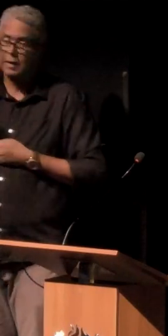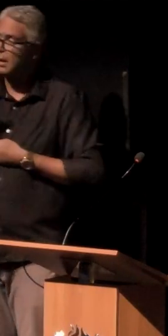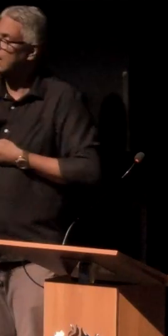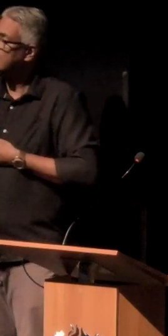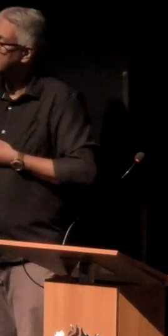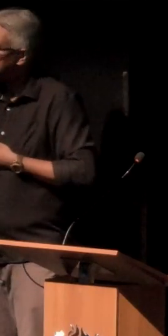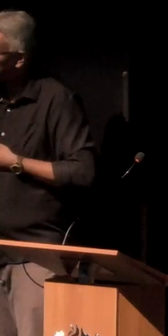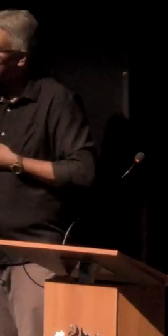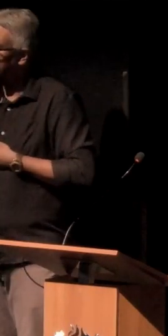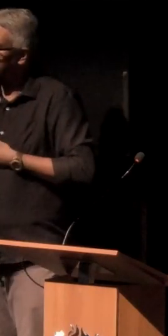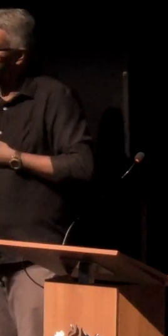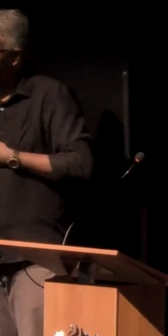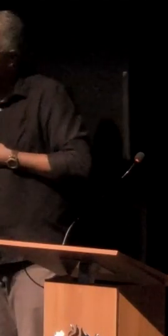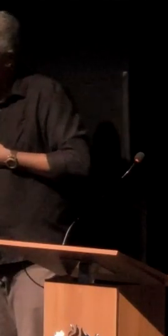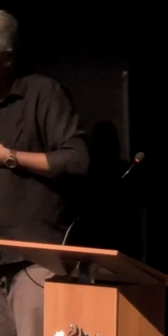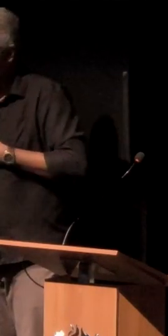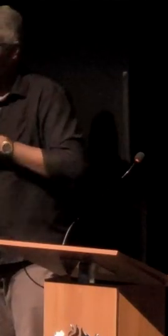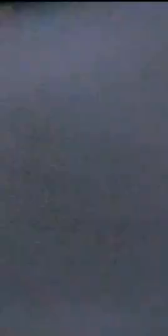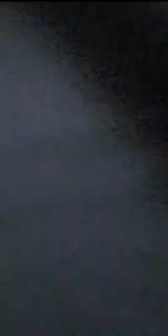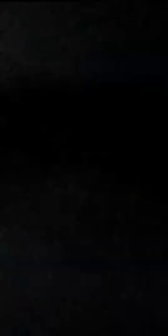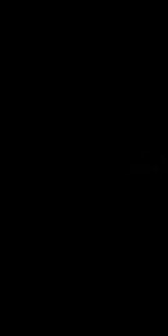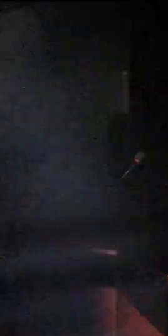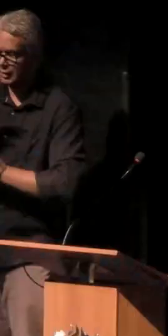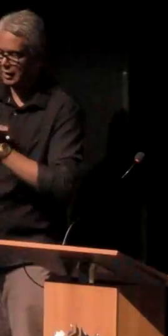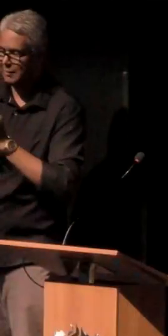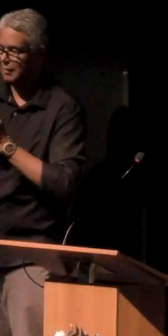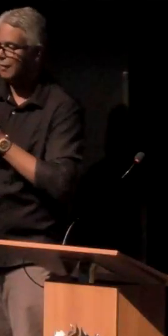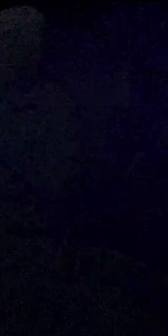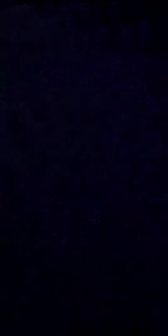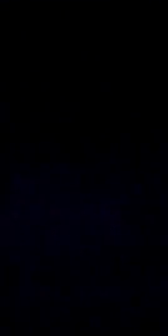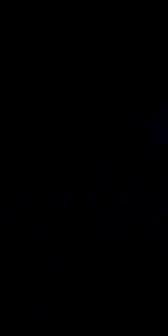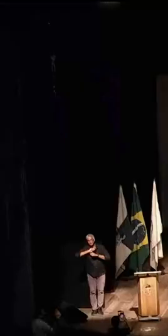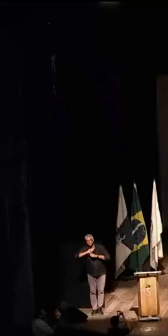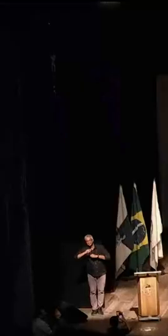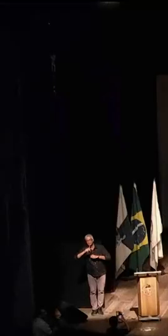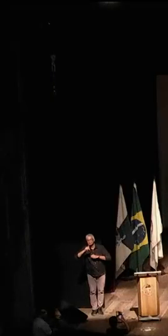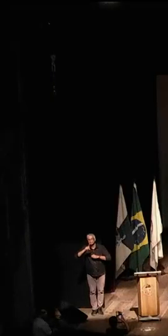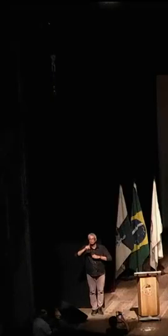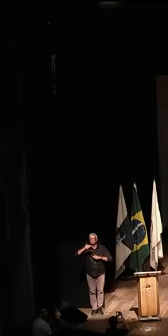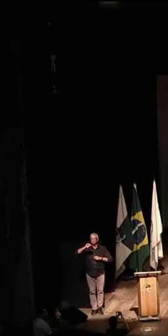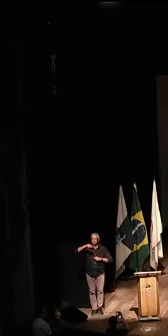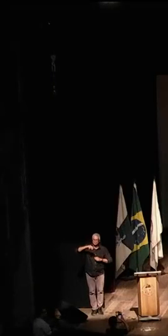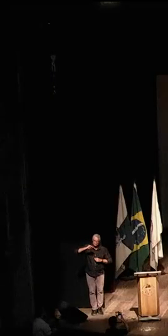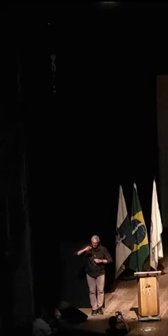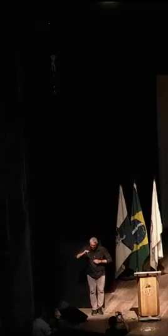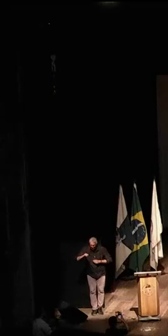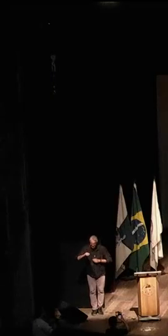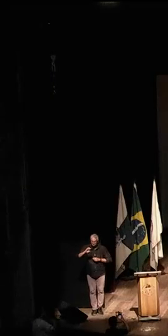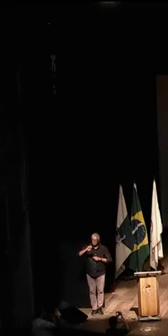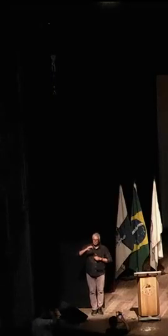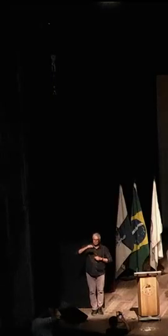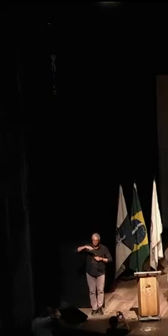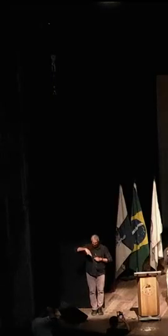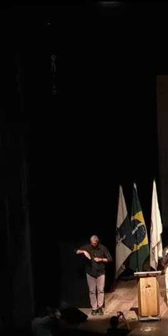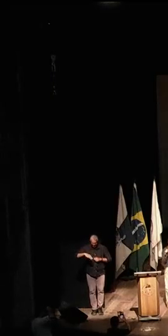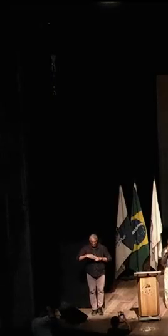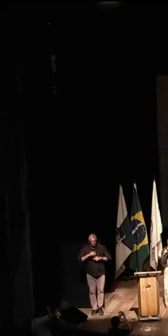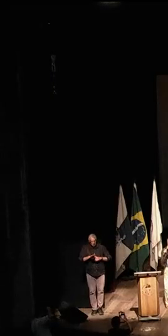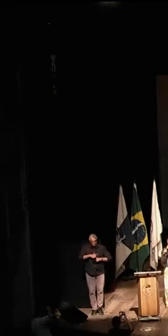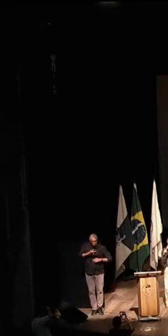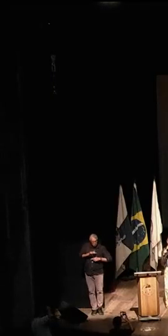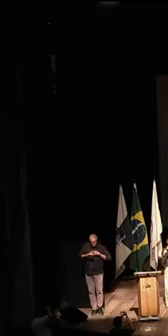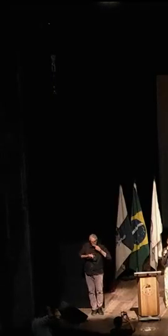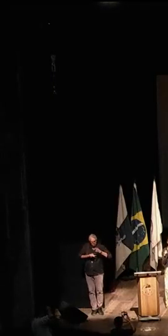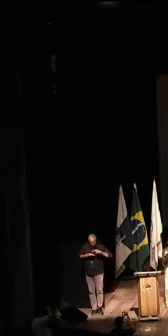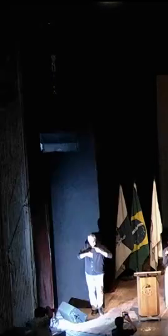o programa vira pinnai educação alimentar nutricional virean mas é mais fácil né então quando eu falar